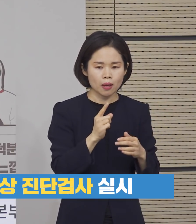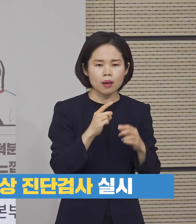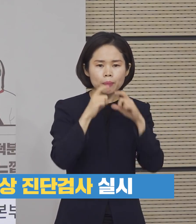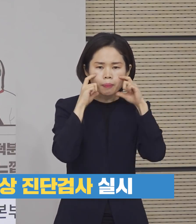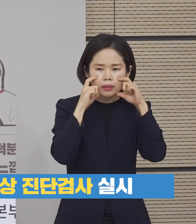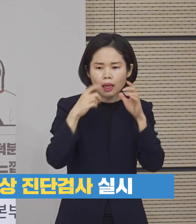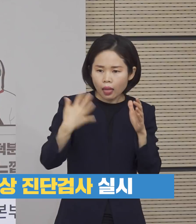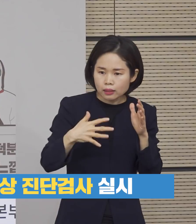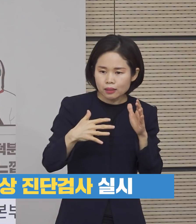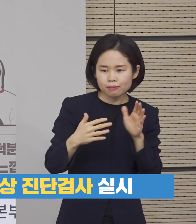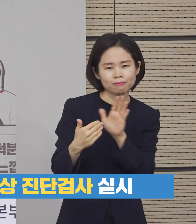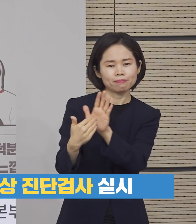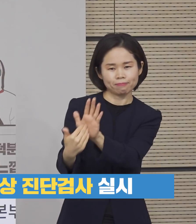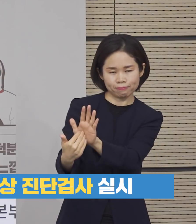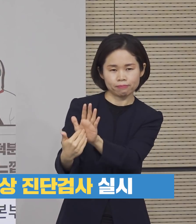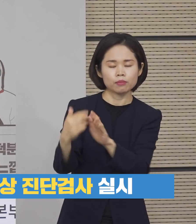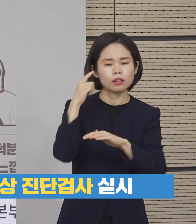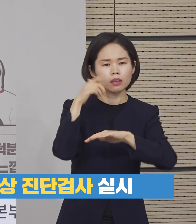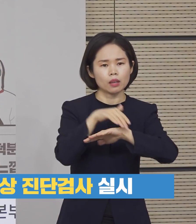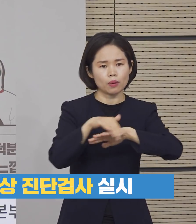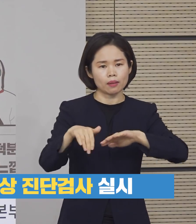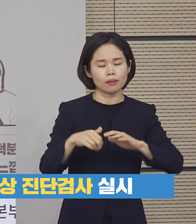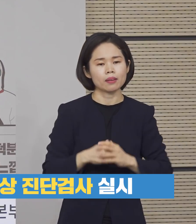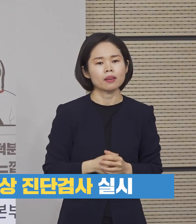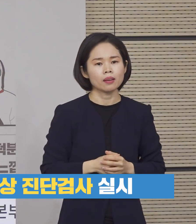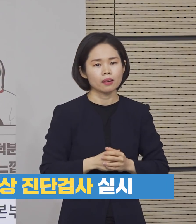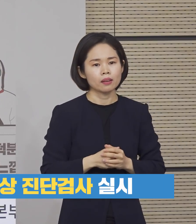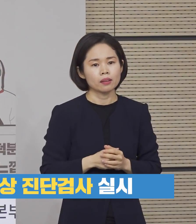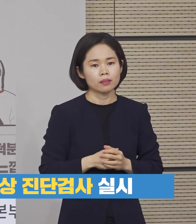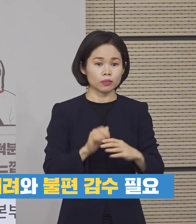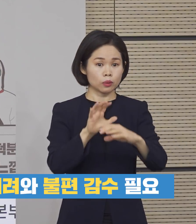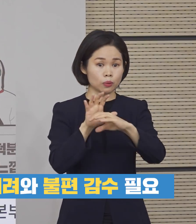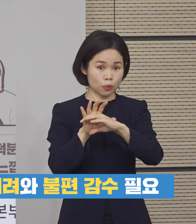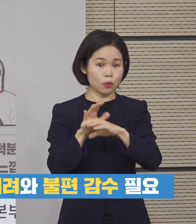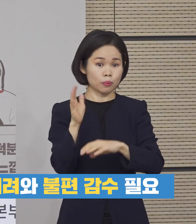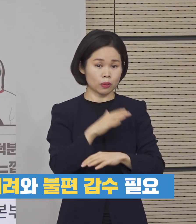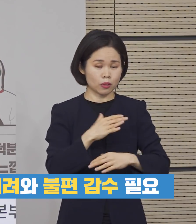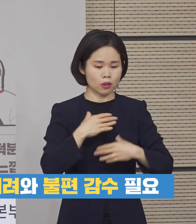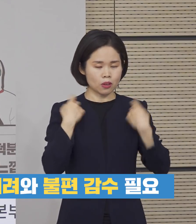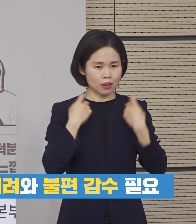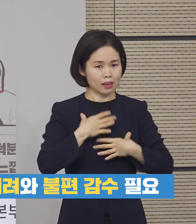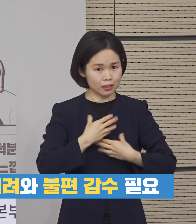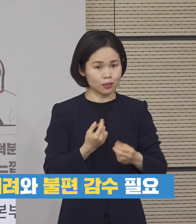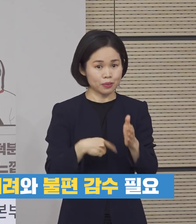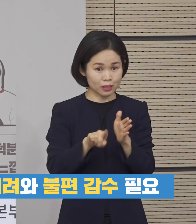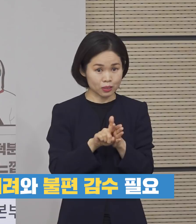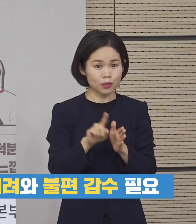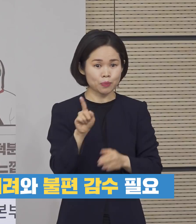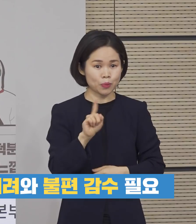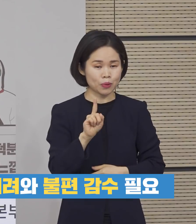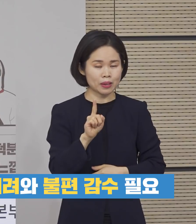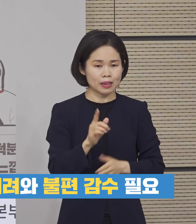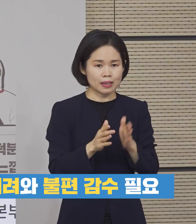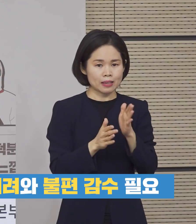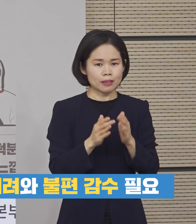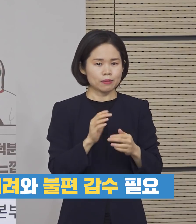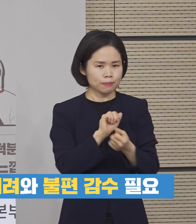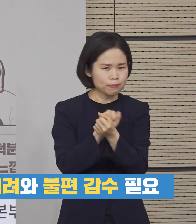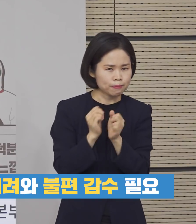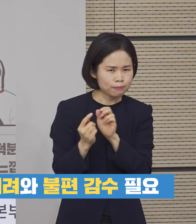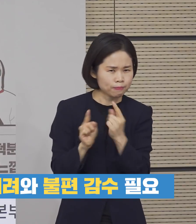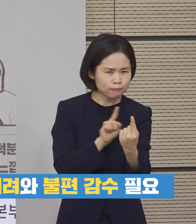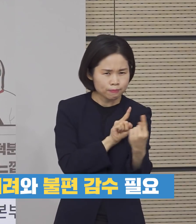비치하고 마스크 미착용자의 관람을 제한할 예정입니다. 코로나19로부터 안전한 여행을 위해서는